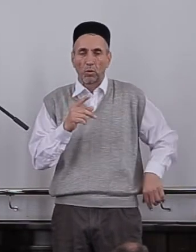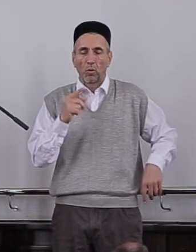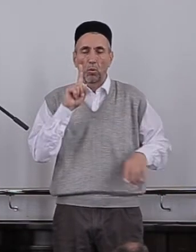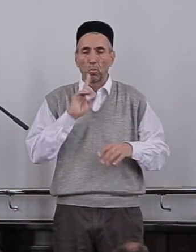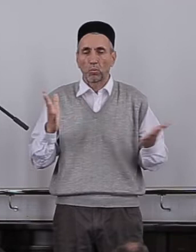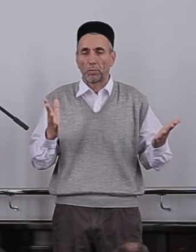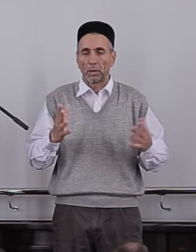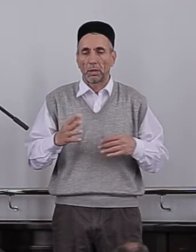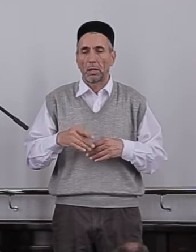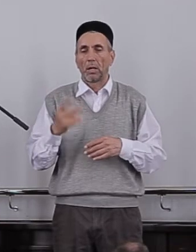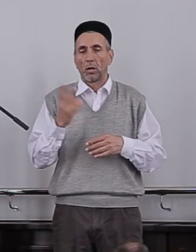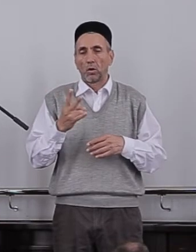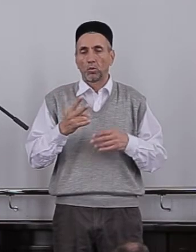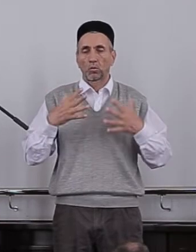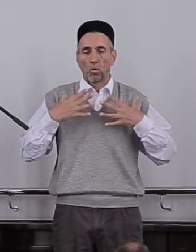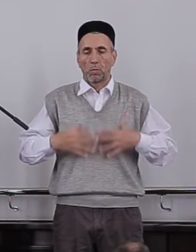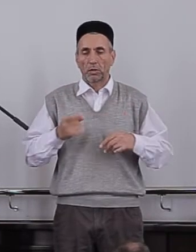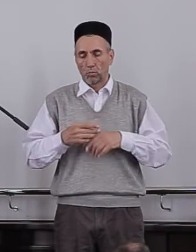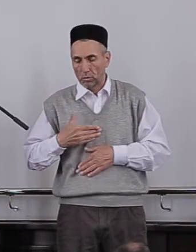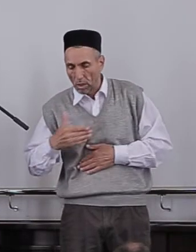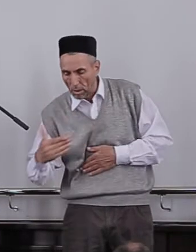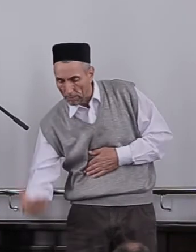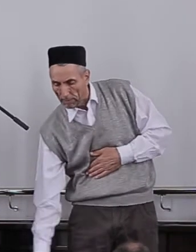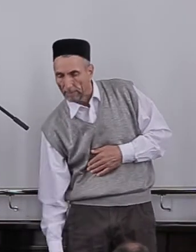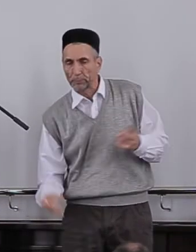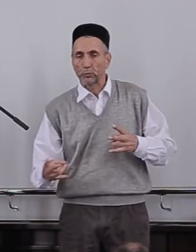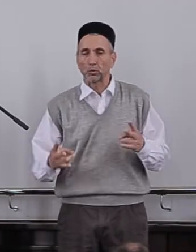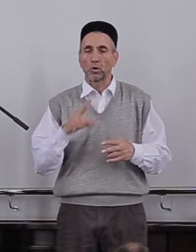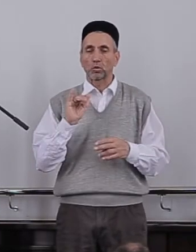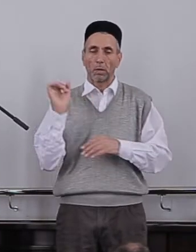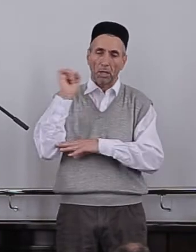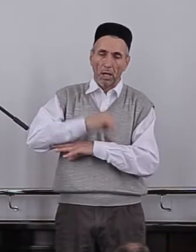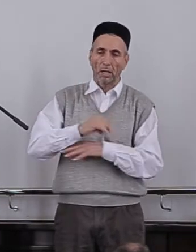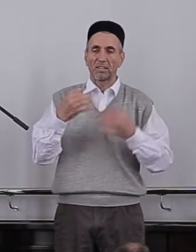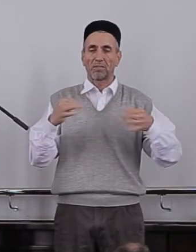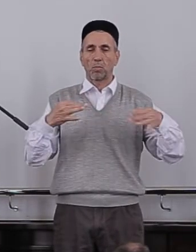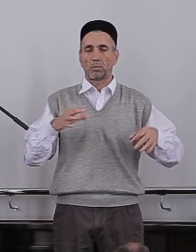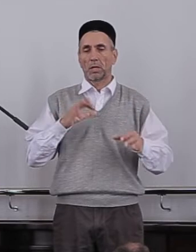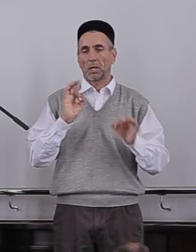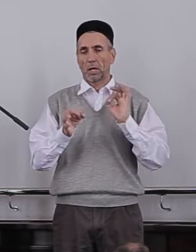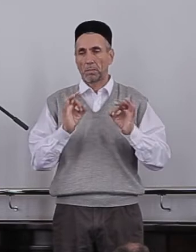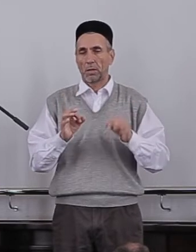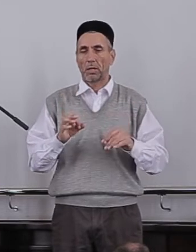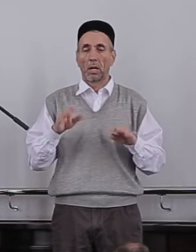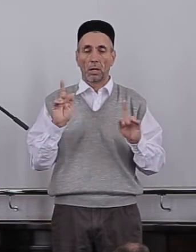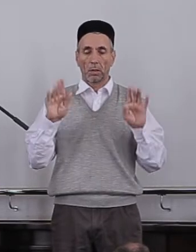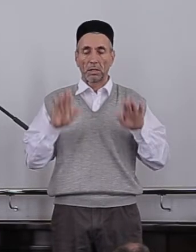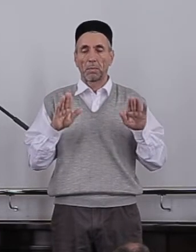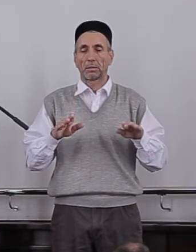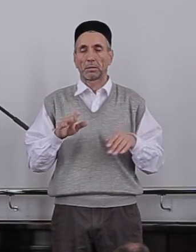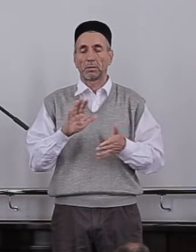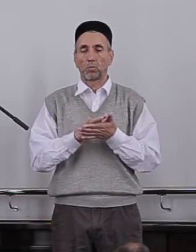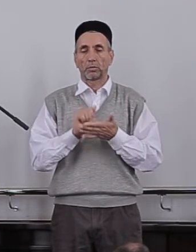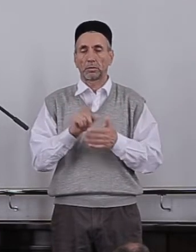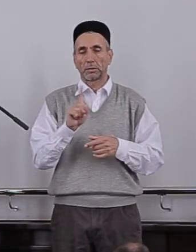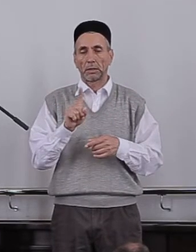күренә. Әгәр дә билебез күренде икән, намазыбыз бозыла. Шулай бит. Менә шулай. Менә бил күренде, намаз бозылды.